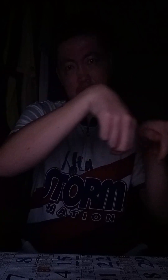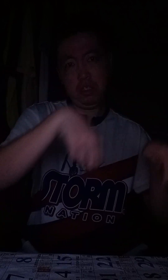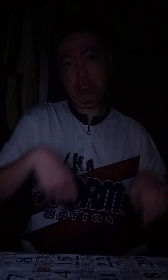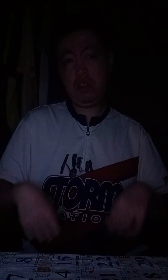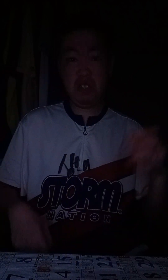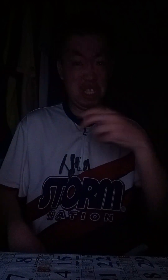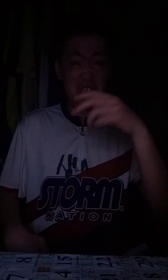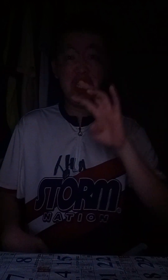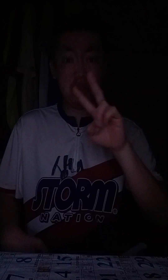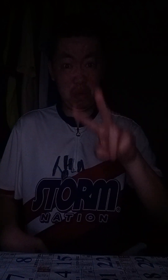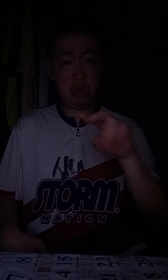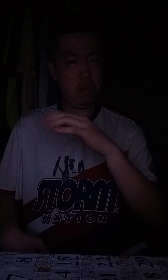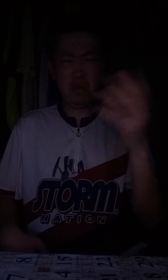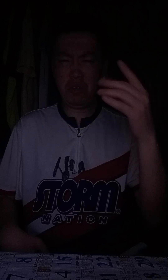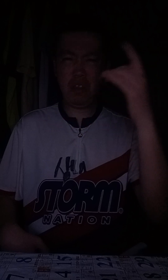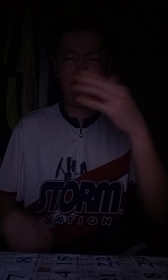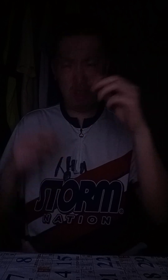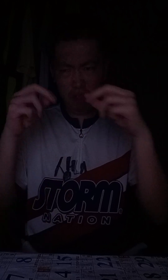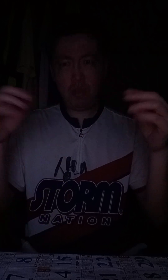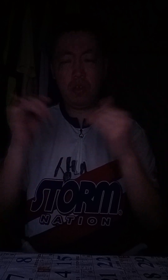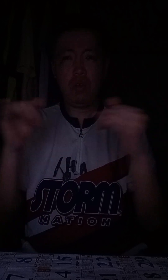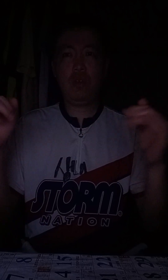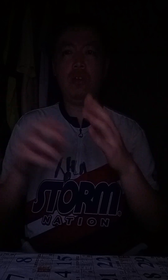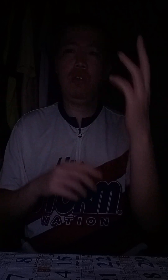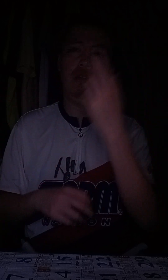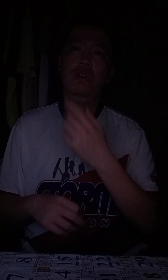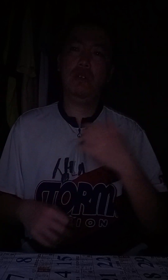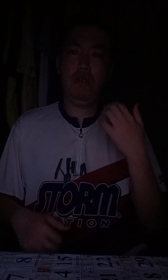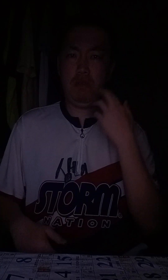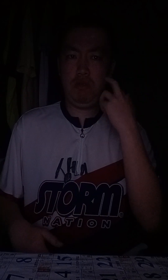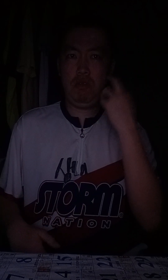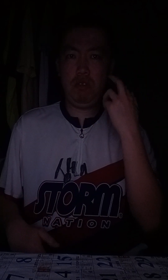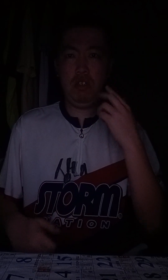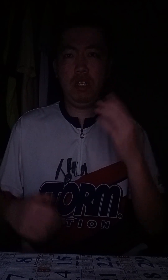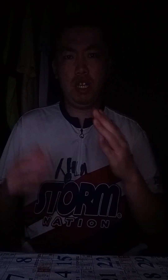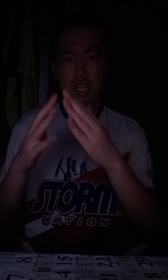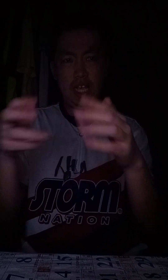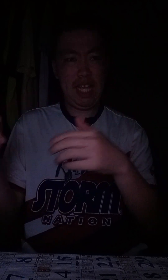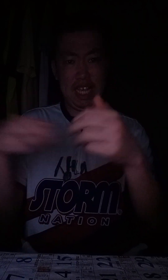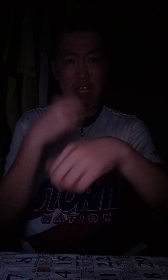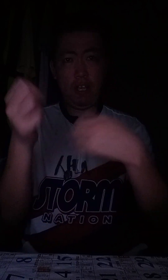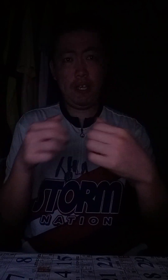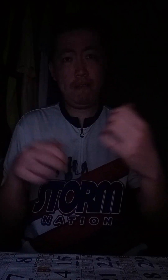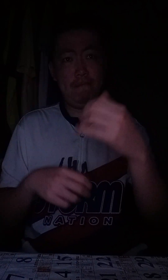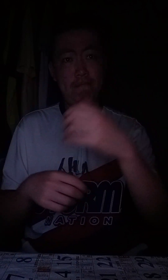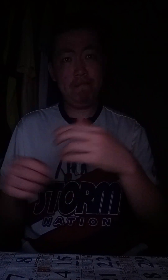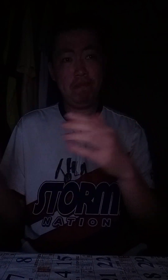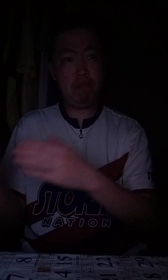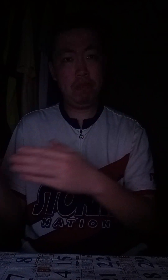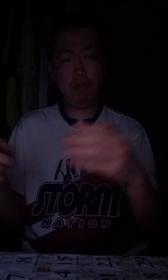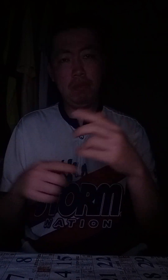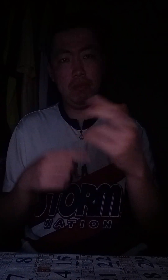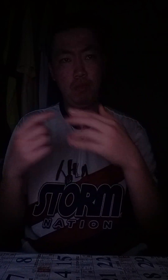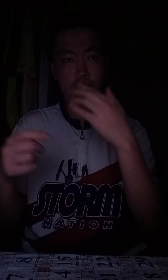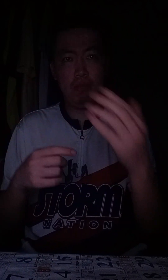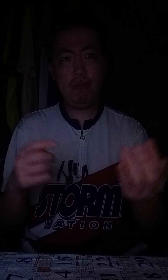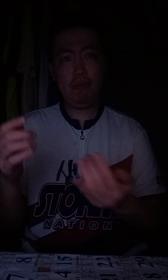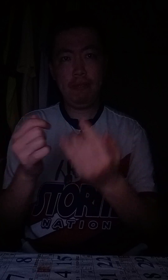불과 20초도 안 되는 짧은 시간에 벌어진 일입니다. 한참을 굴러내려온 버스는 이곳에서 점심을 먹으러 나온 직장인